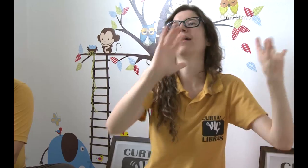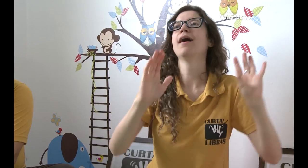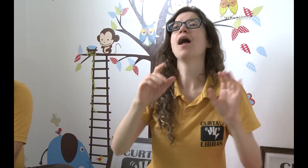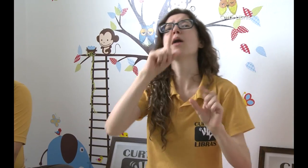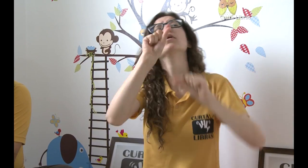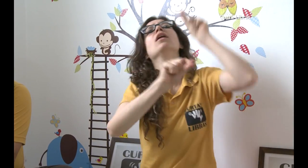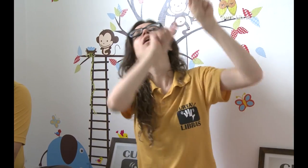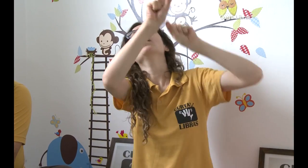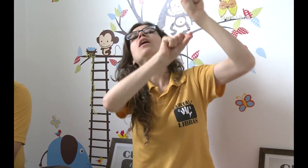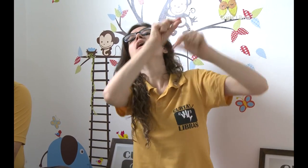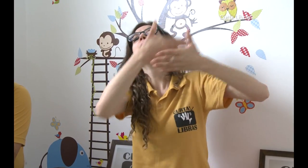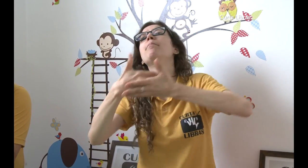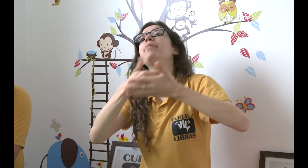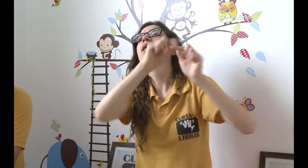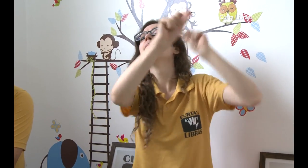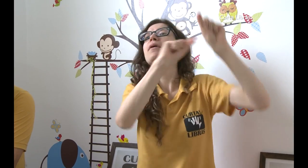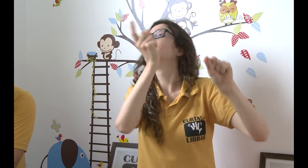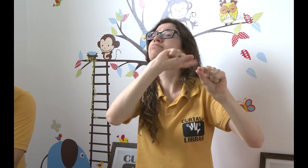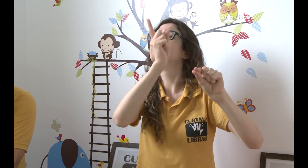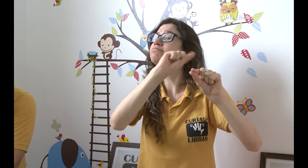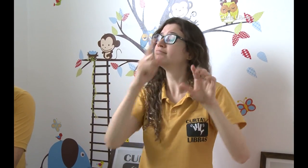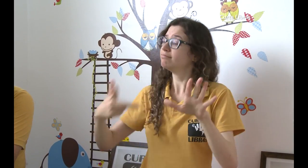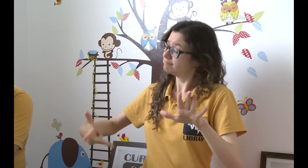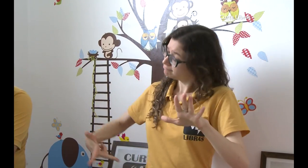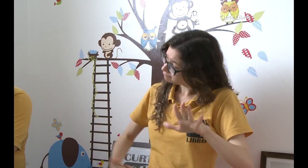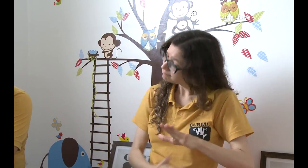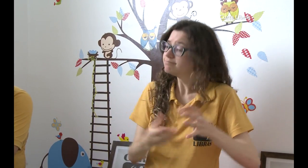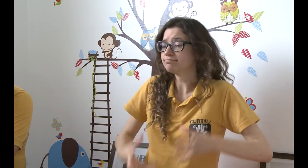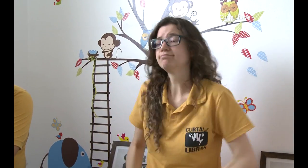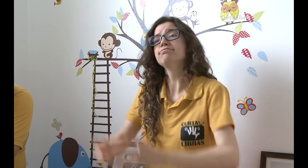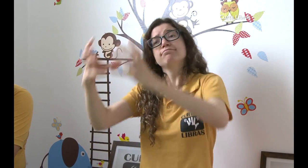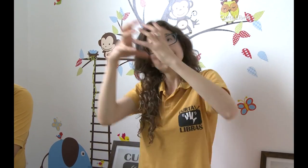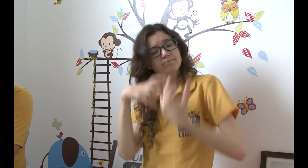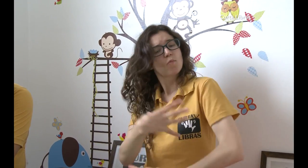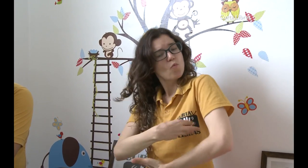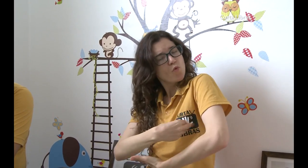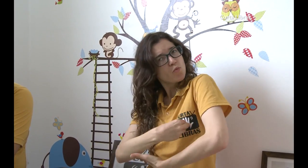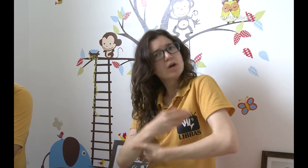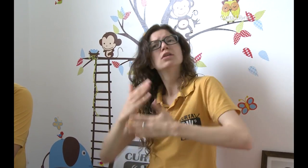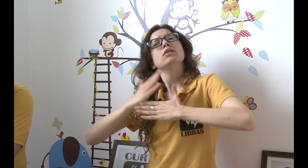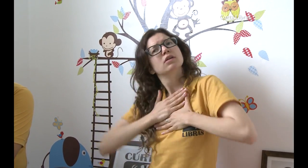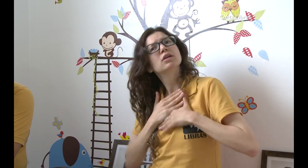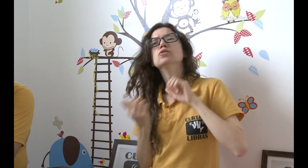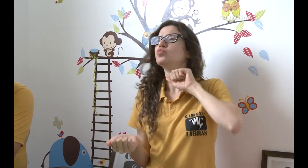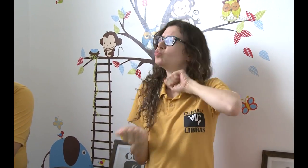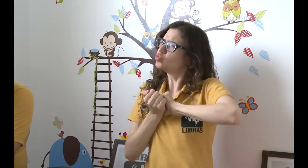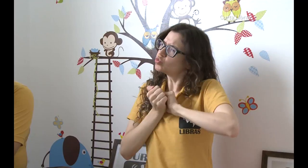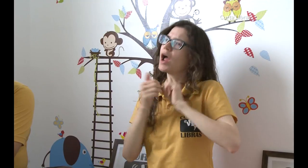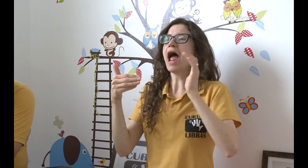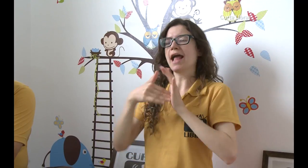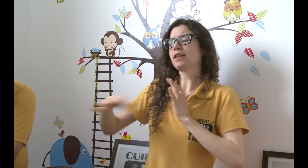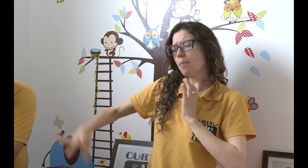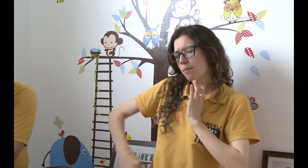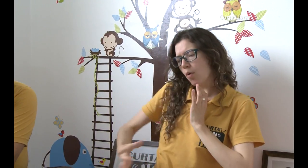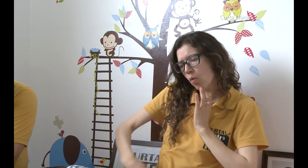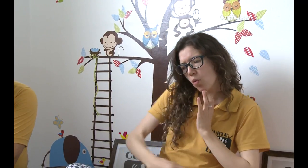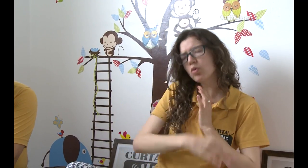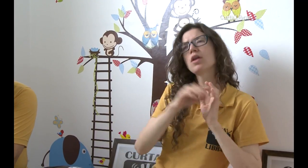procedimentos E a mãe não sabe O que está acontecendo com ele Por isso é importante Que o bebê fique próximo da mãe Até que o médico faça os pontos